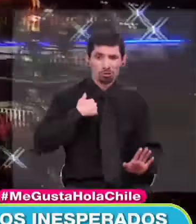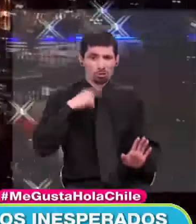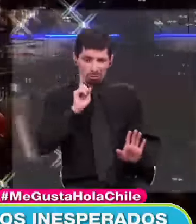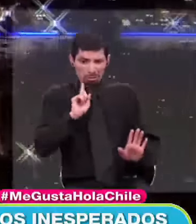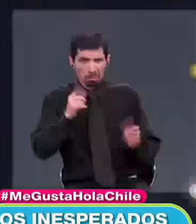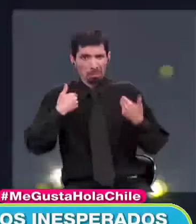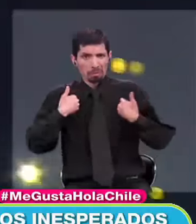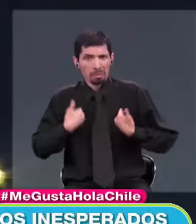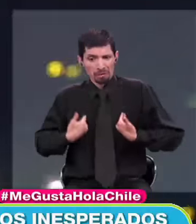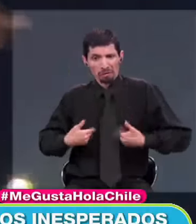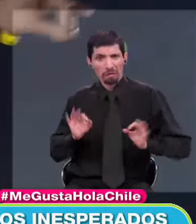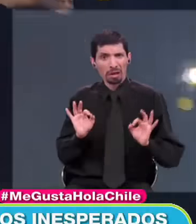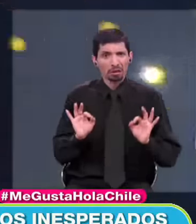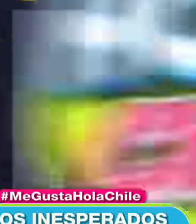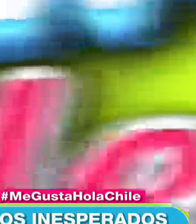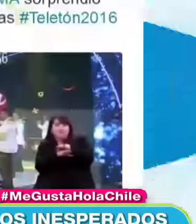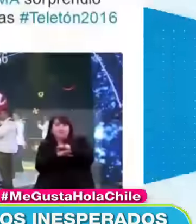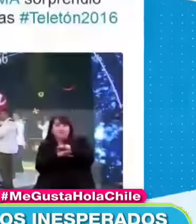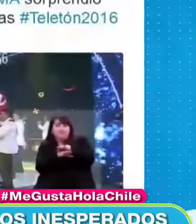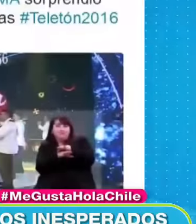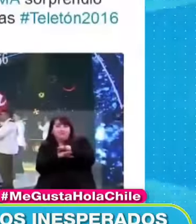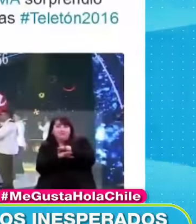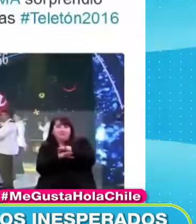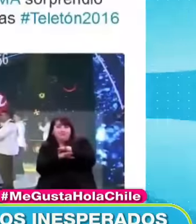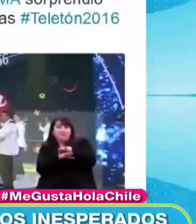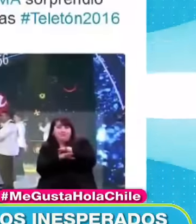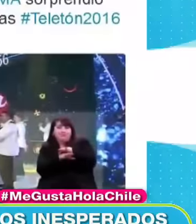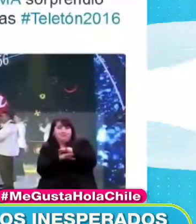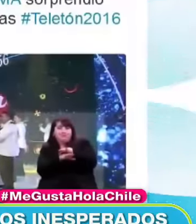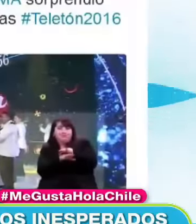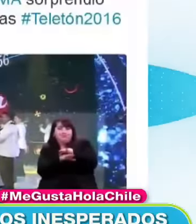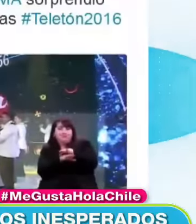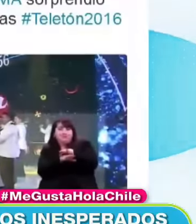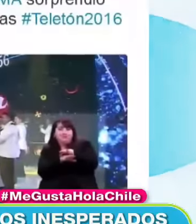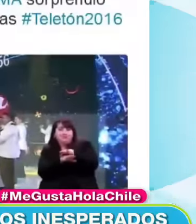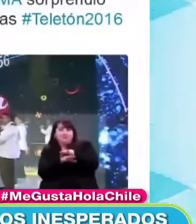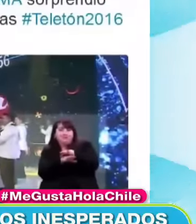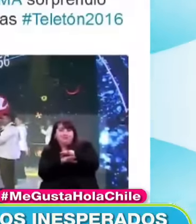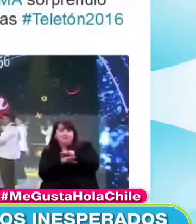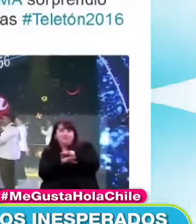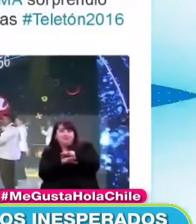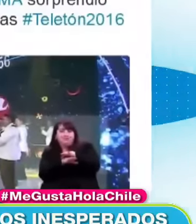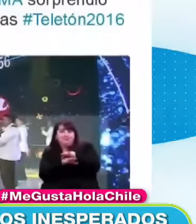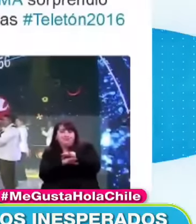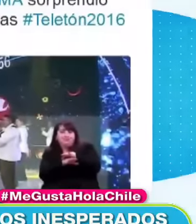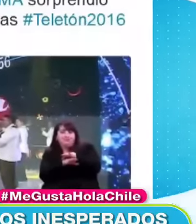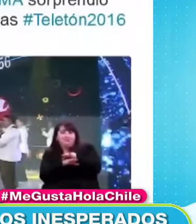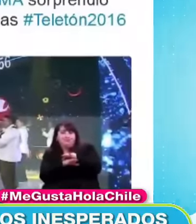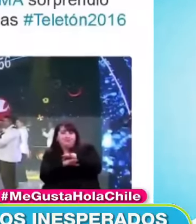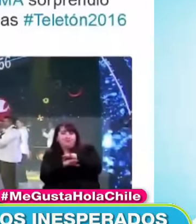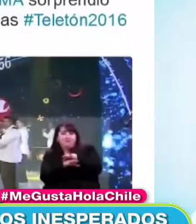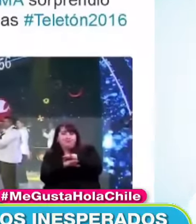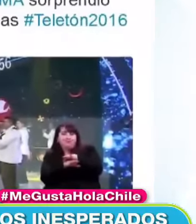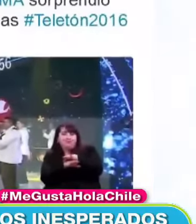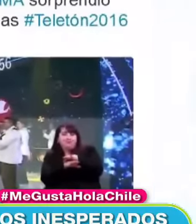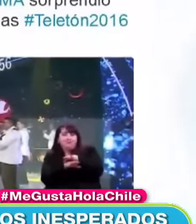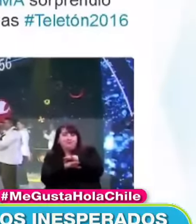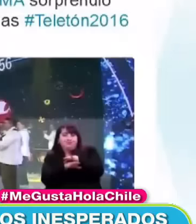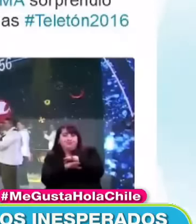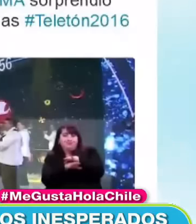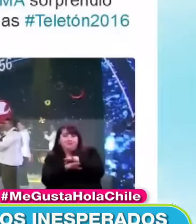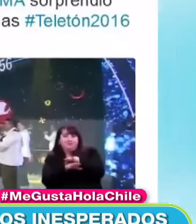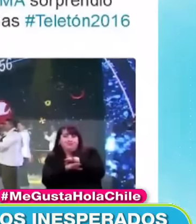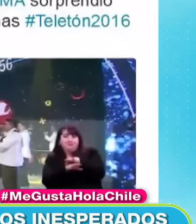comentarios positivos para Latisa y sus compañeros. Se robó la película. Nuestra intérprete de Fundación Amoma sorprendió con su baile